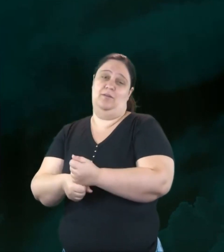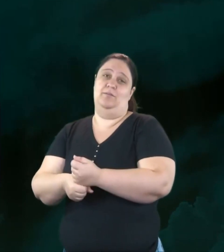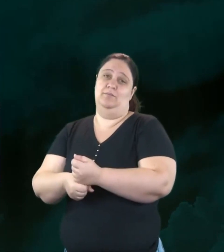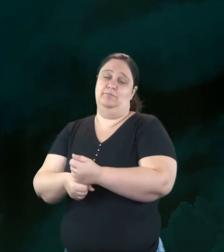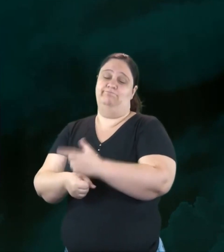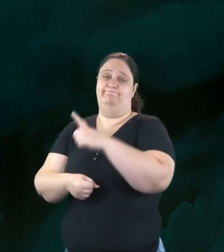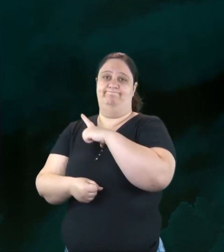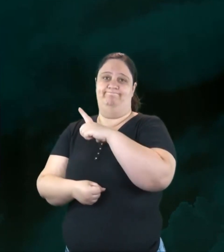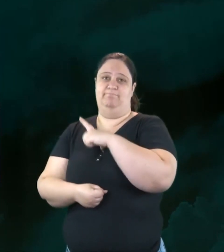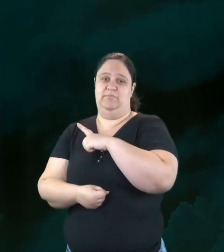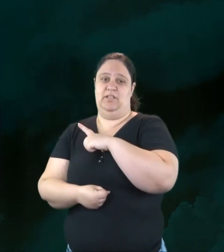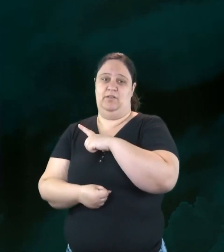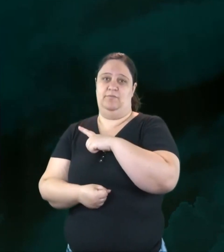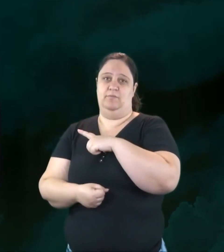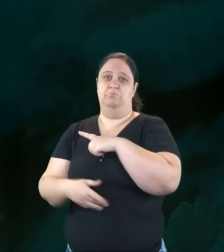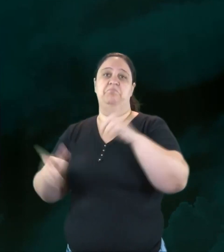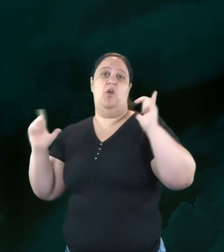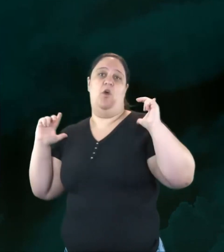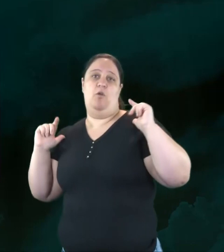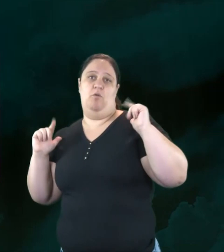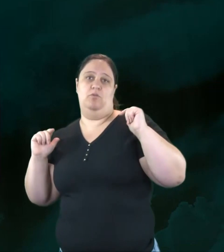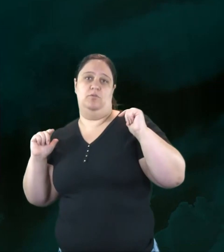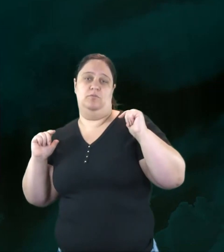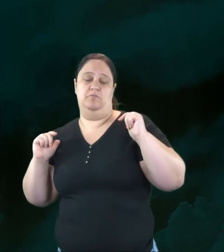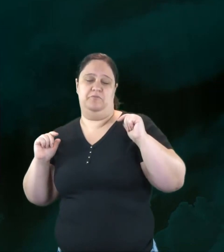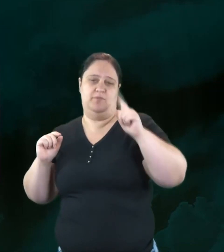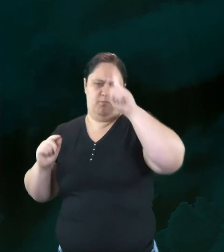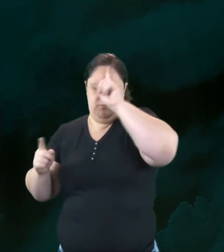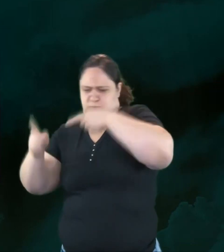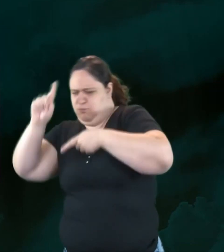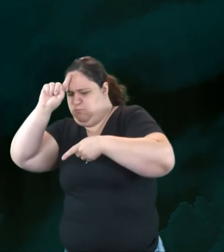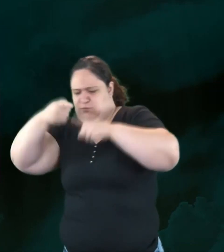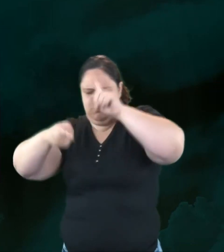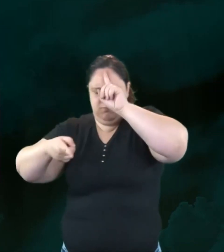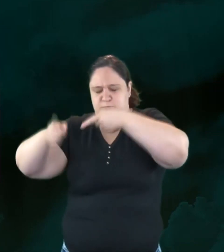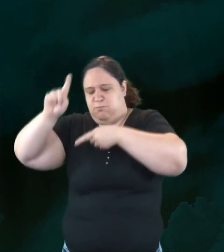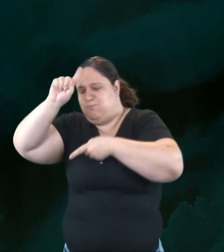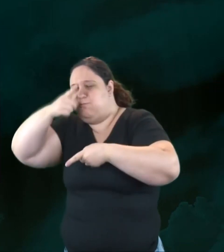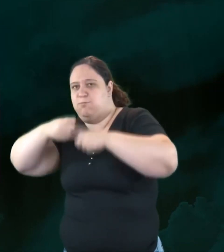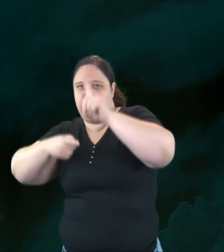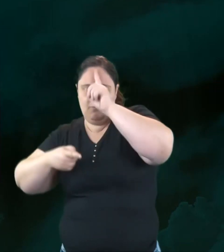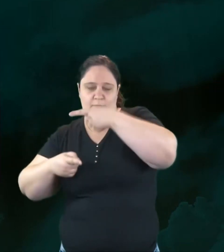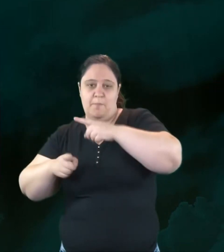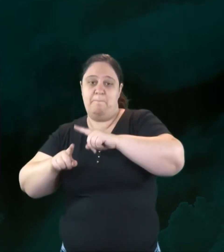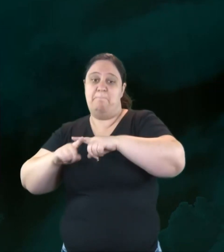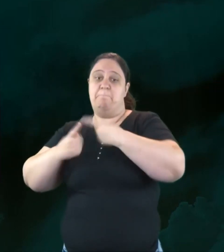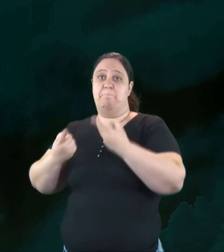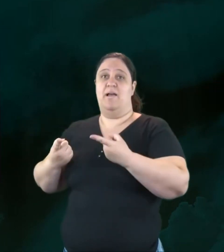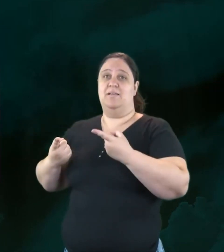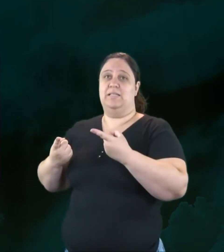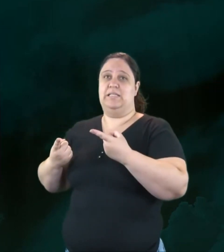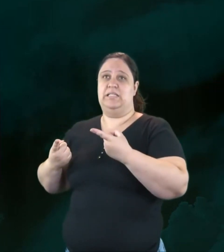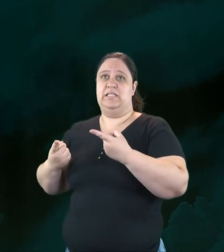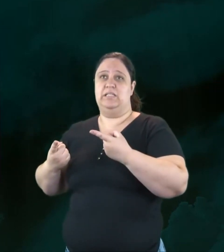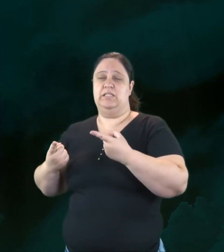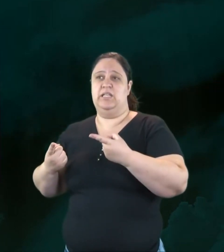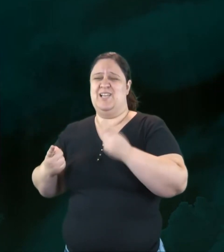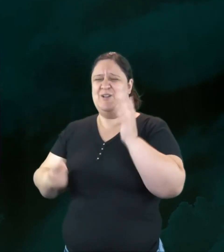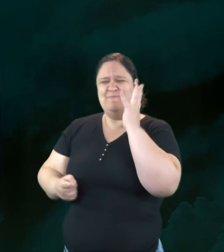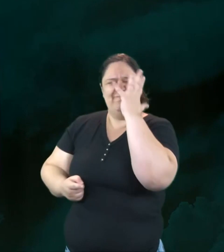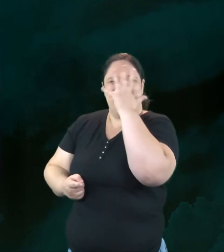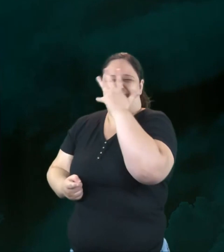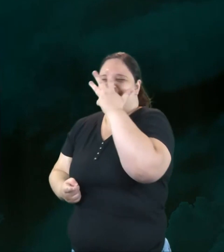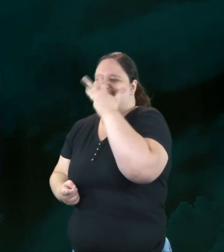governava por Deus o mundo de outrora. Todavia, a sua formosura